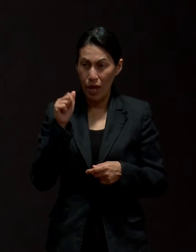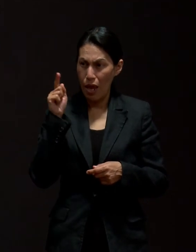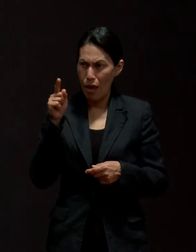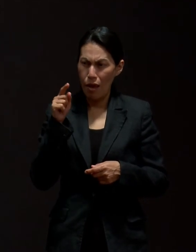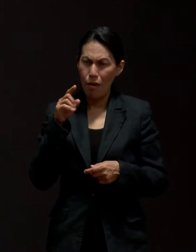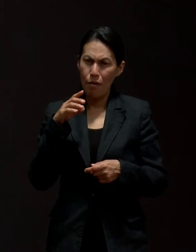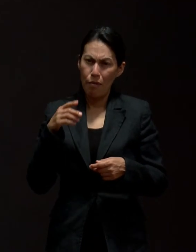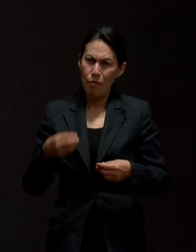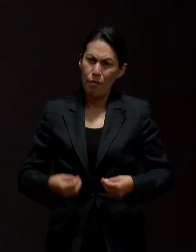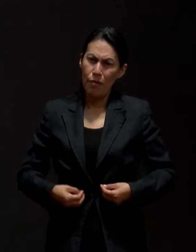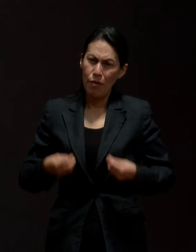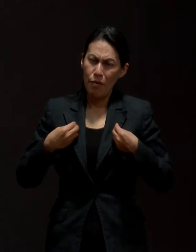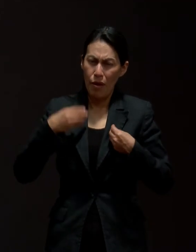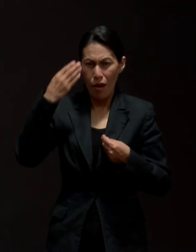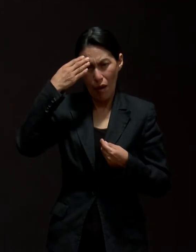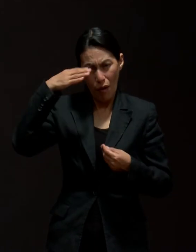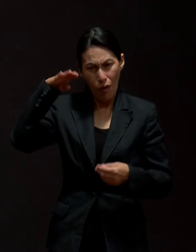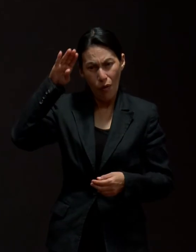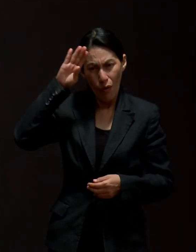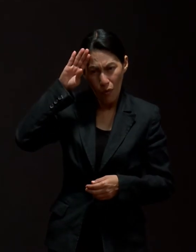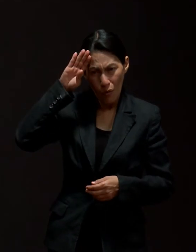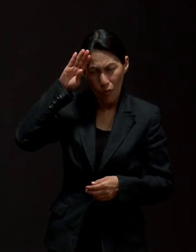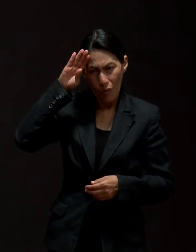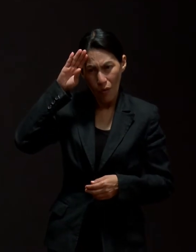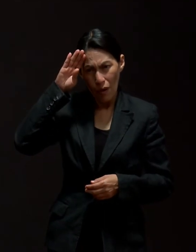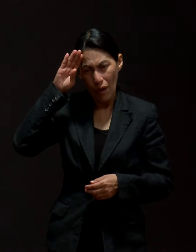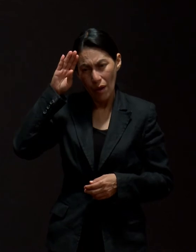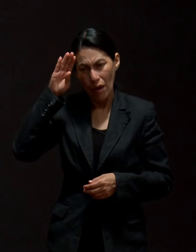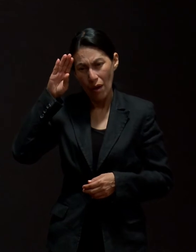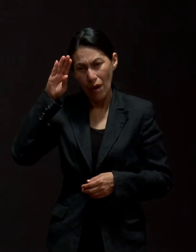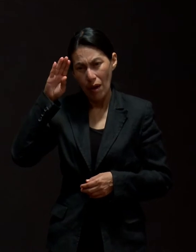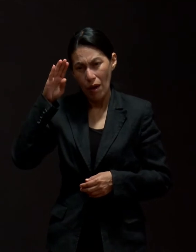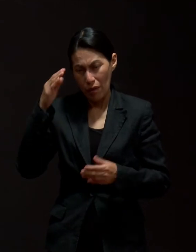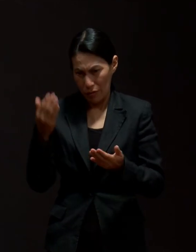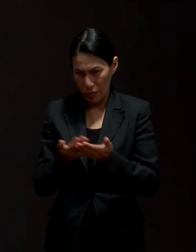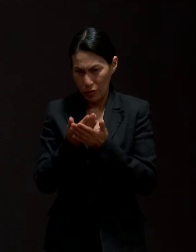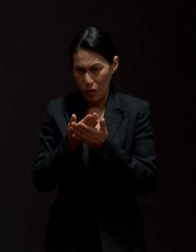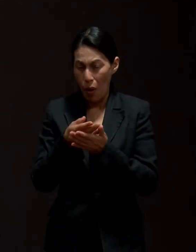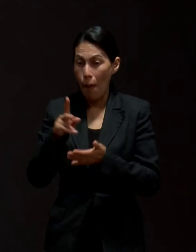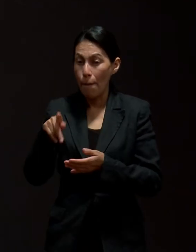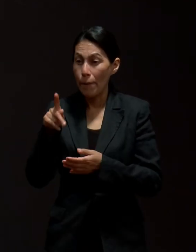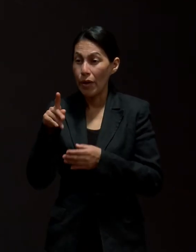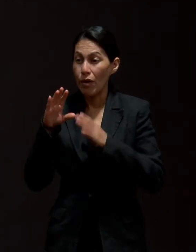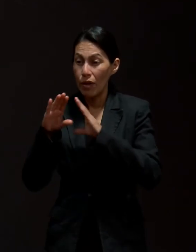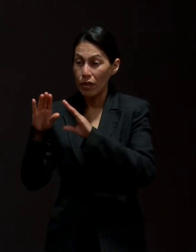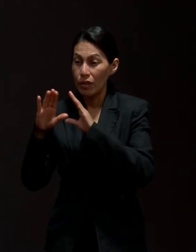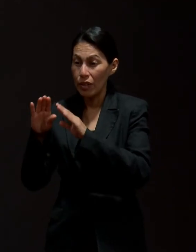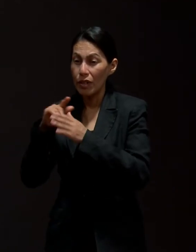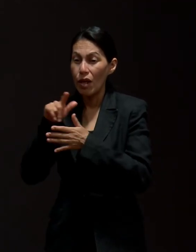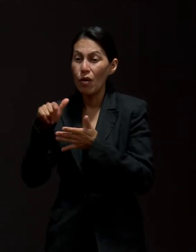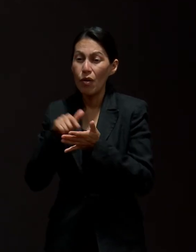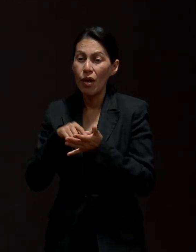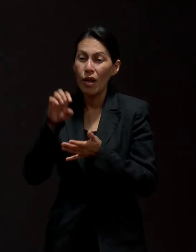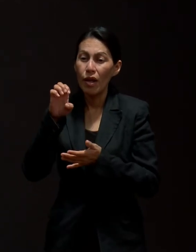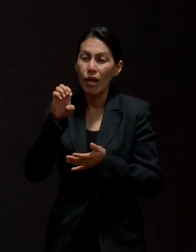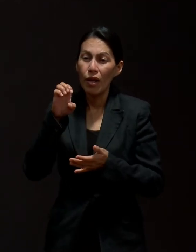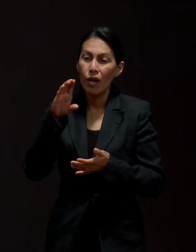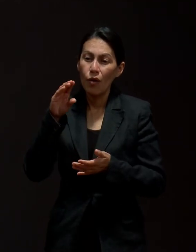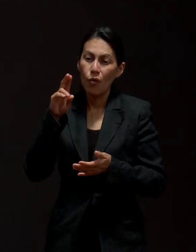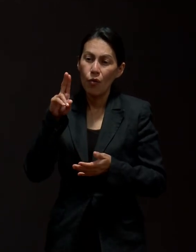Él está en Ecuador, es un catedrático de Cuba y está dando ahí en... enseña ahí en Ecuador.